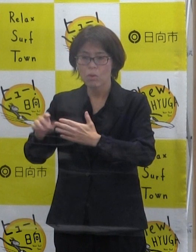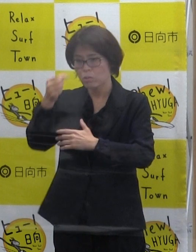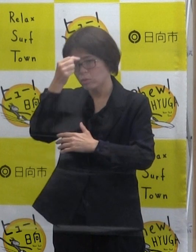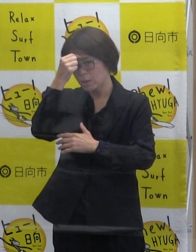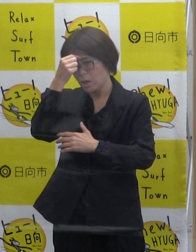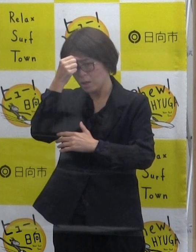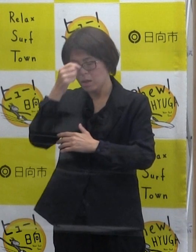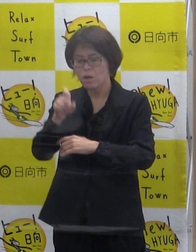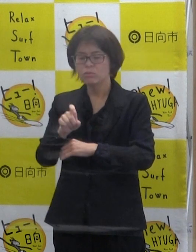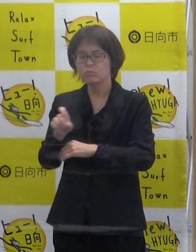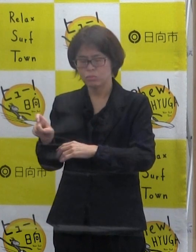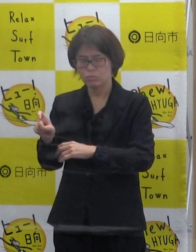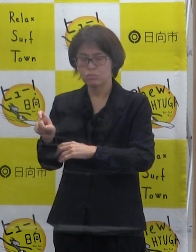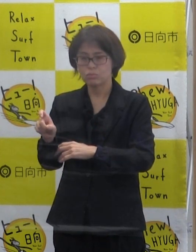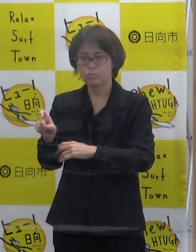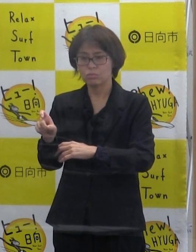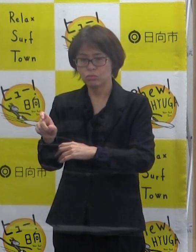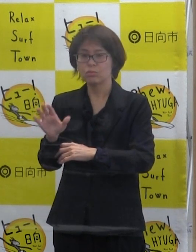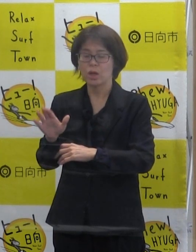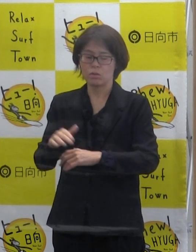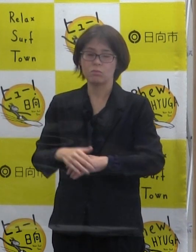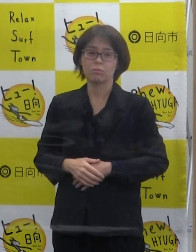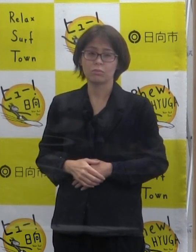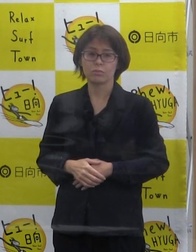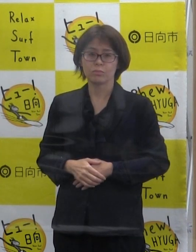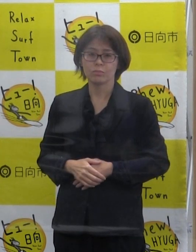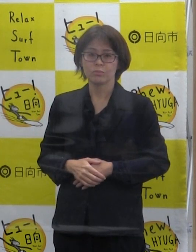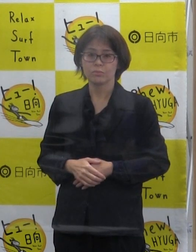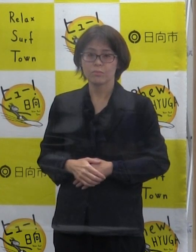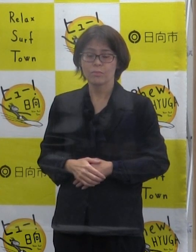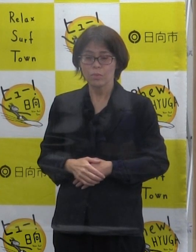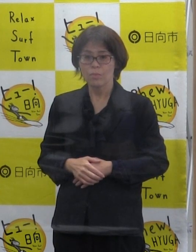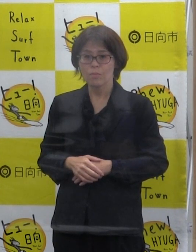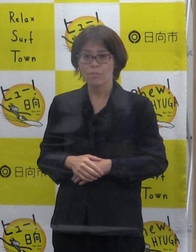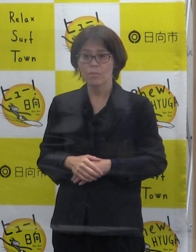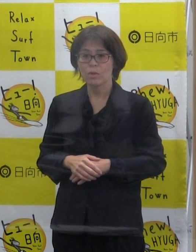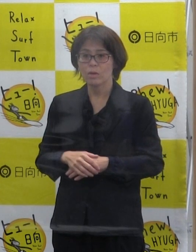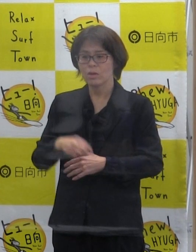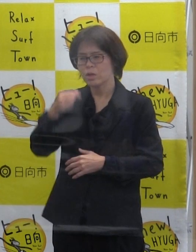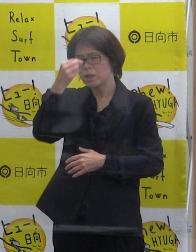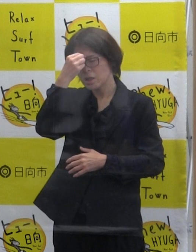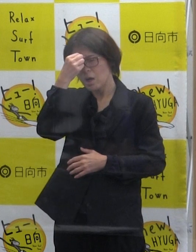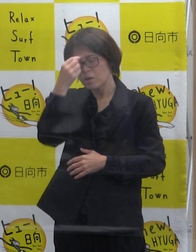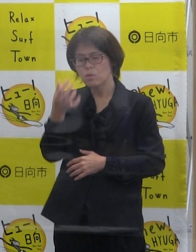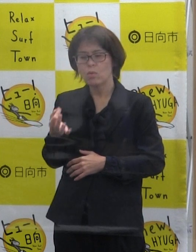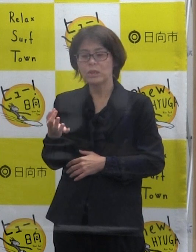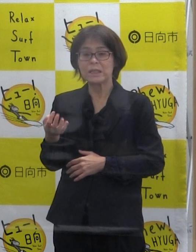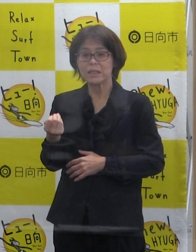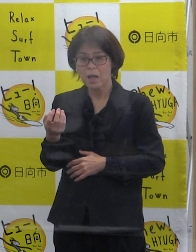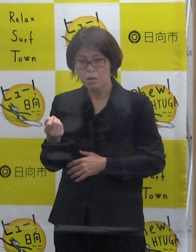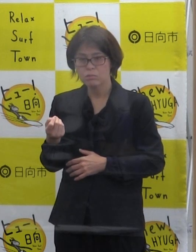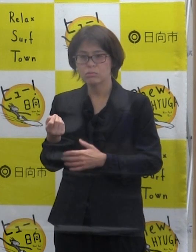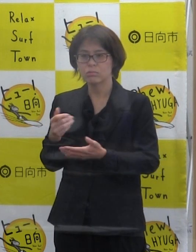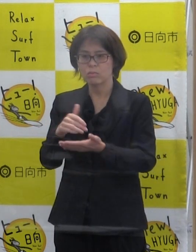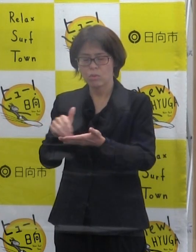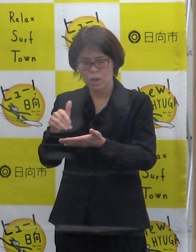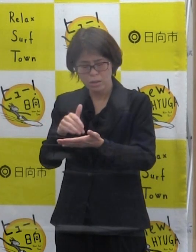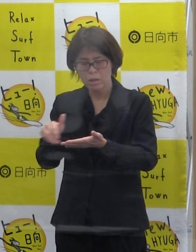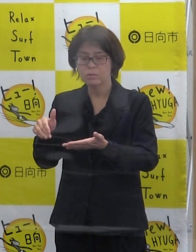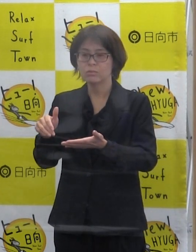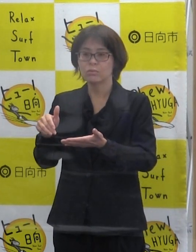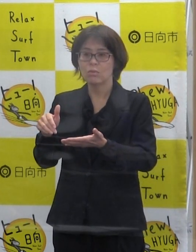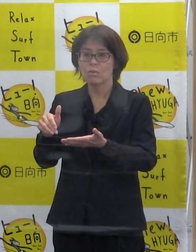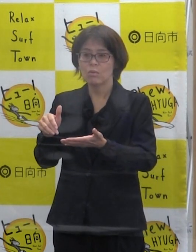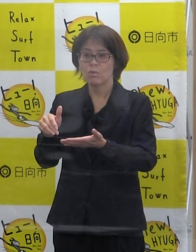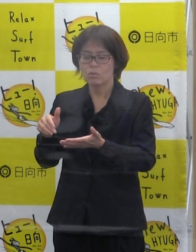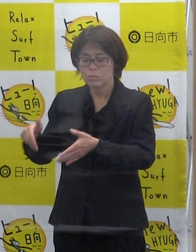被害が10件となっております。また被害額等につきましては